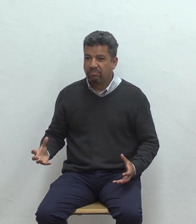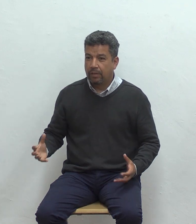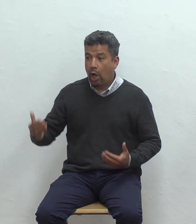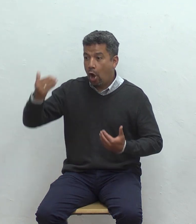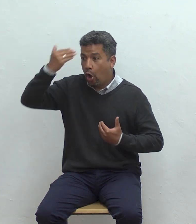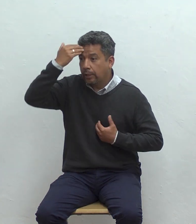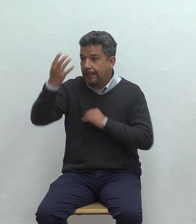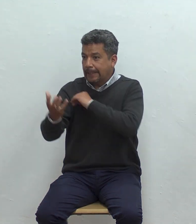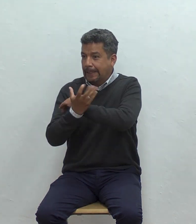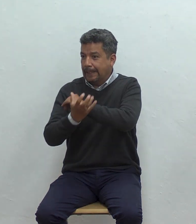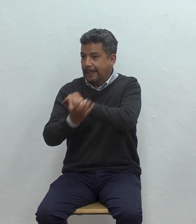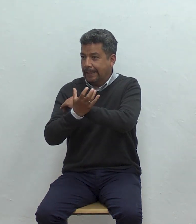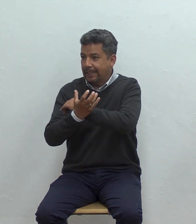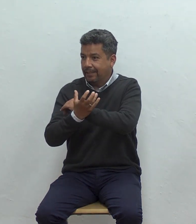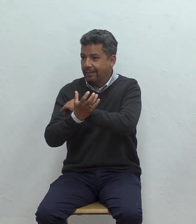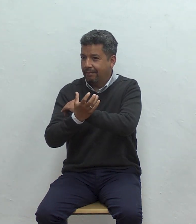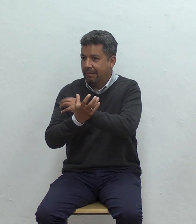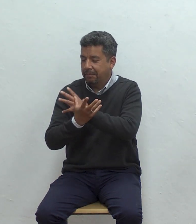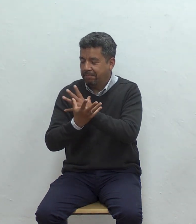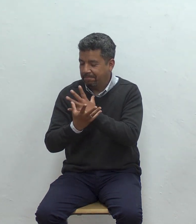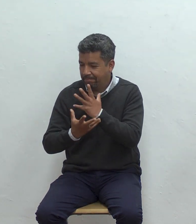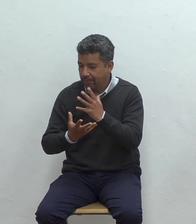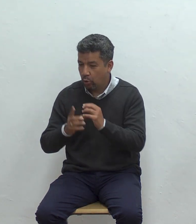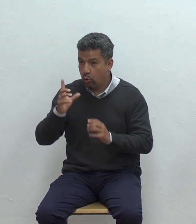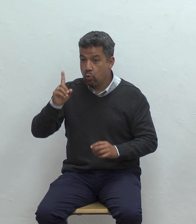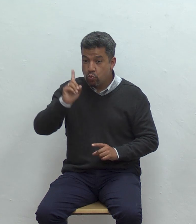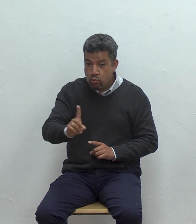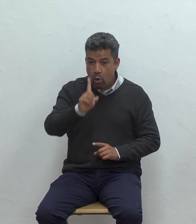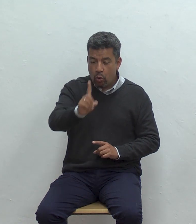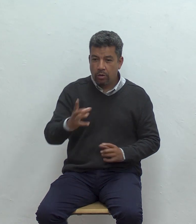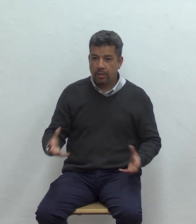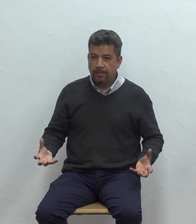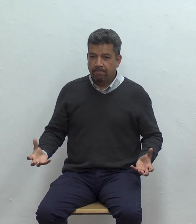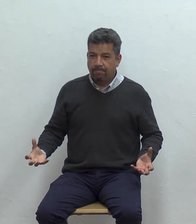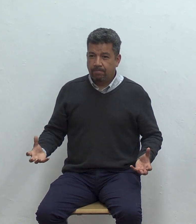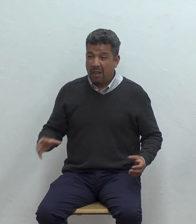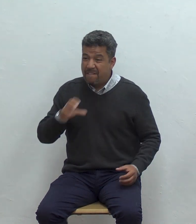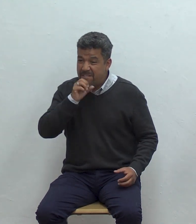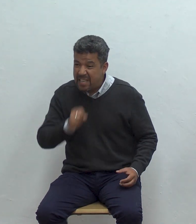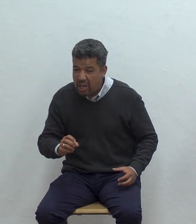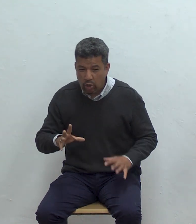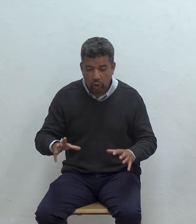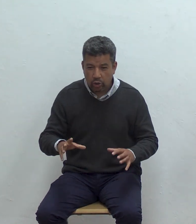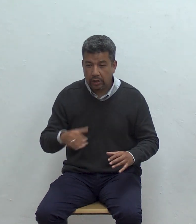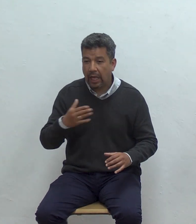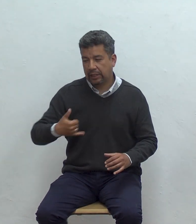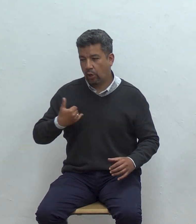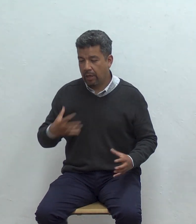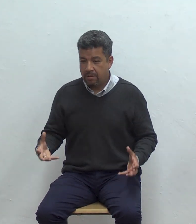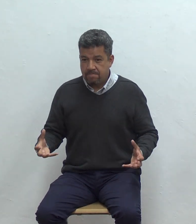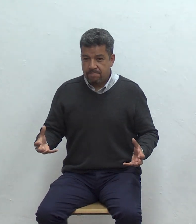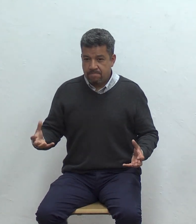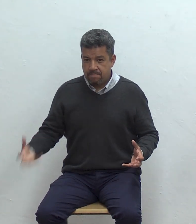conciencia, un día hemos de hablar de la conciencia que es muy importante, salía uno a uno, comenzando desde los más viejos hasta los postreros, y